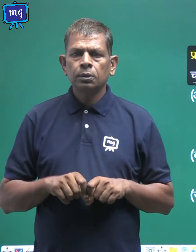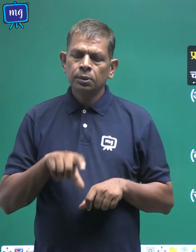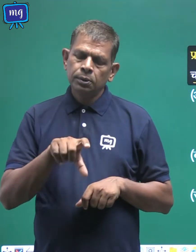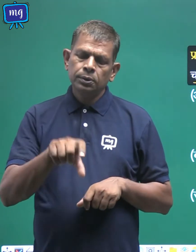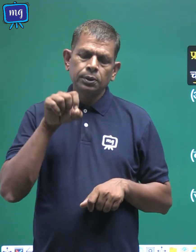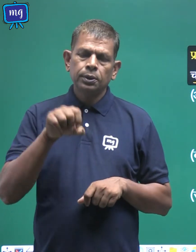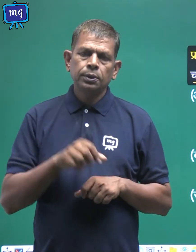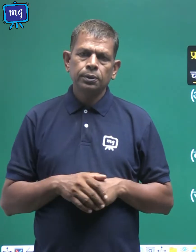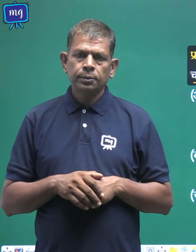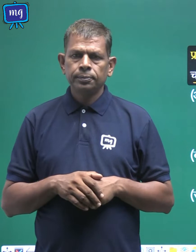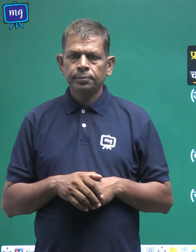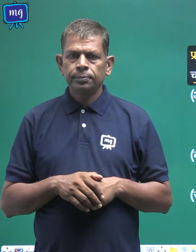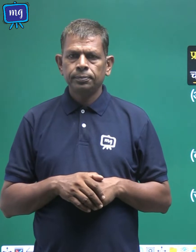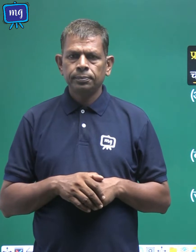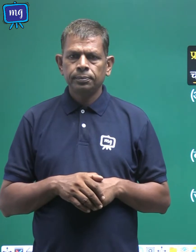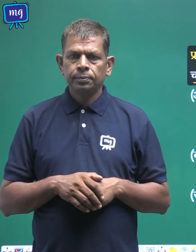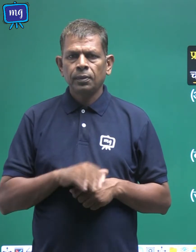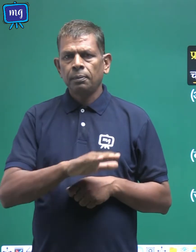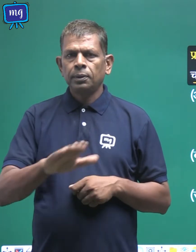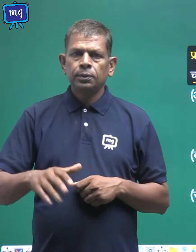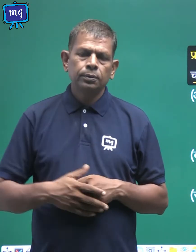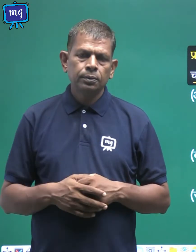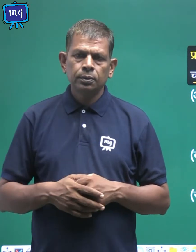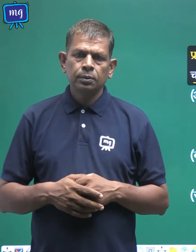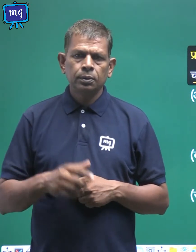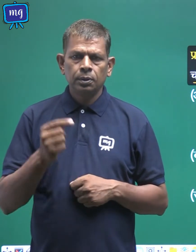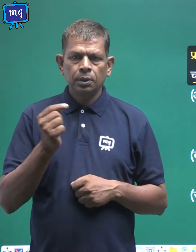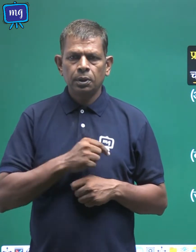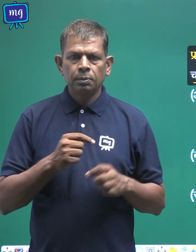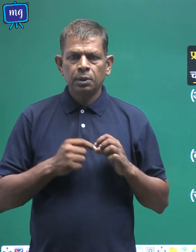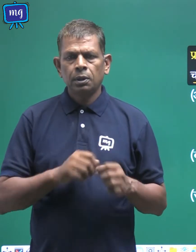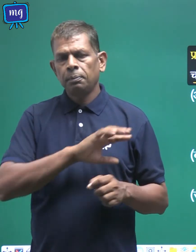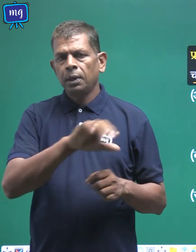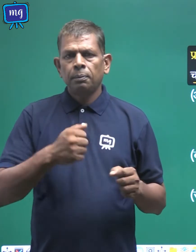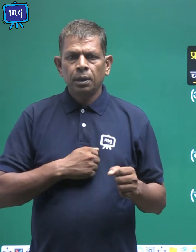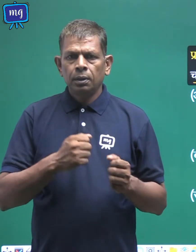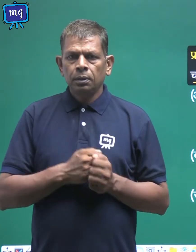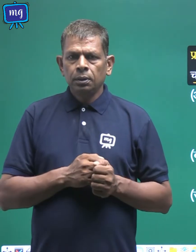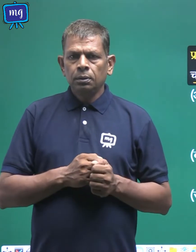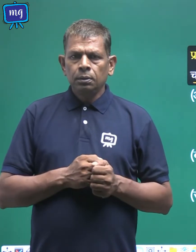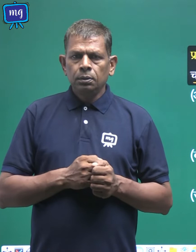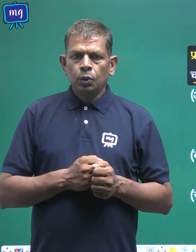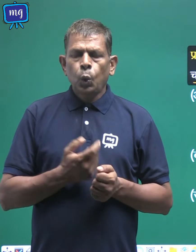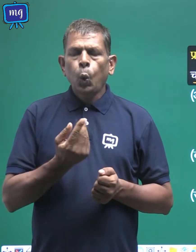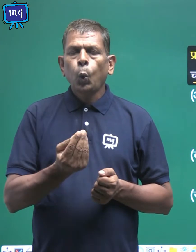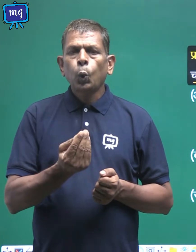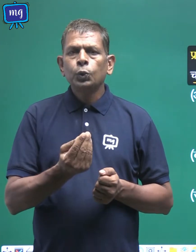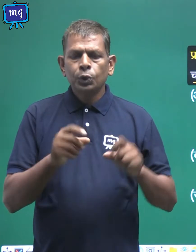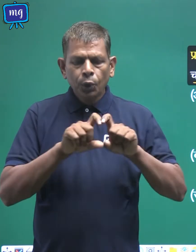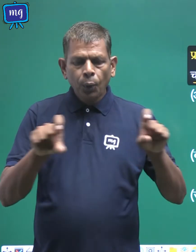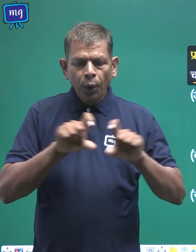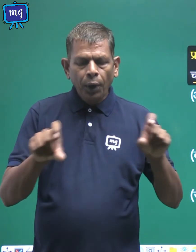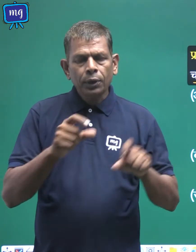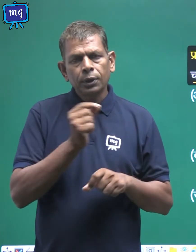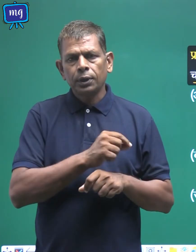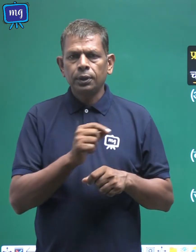चयन कीजिए। बच्चों, इस प्रश्न में हमें कुछ कथन दिए गए